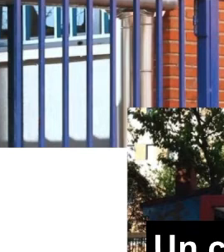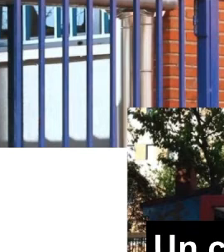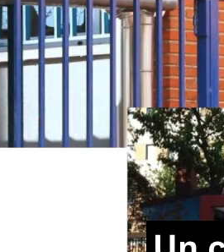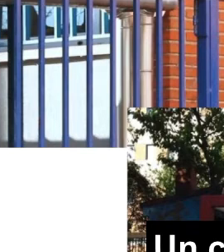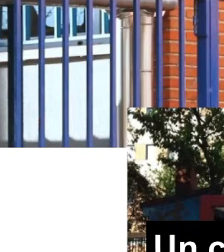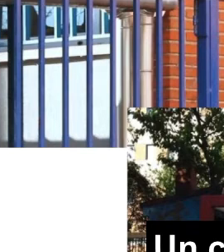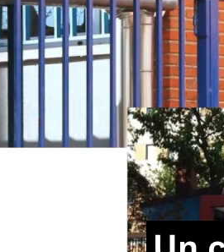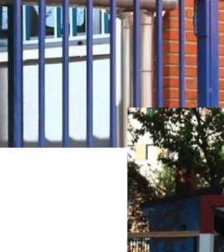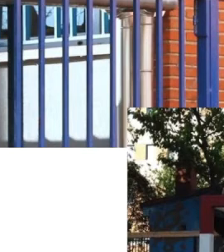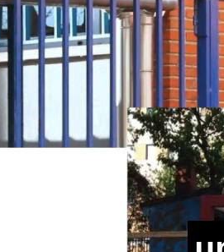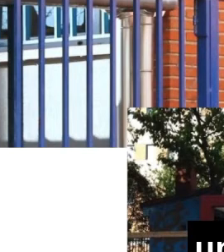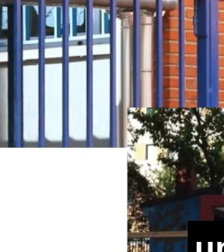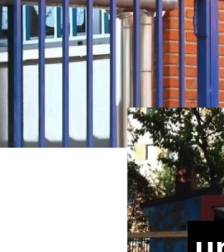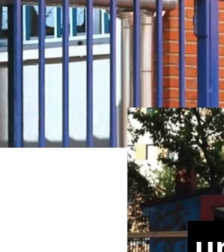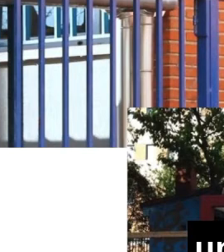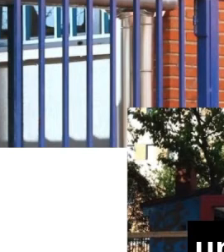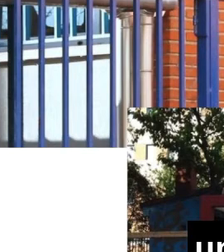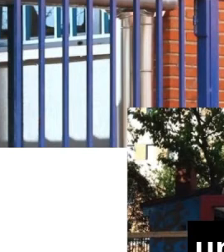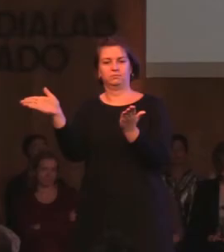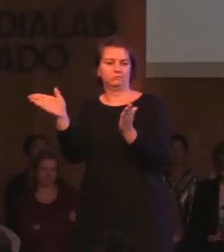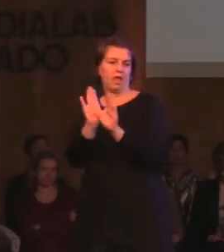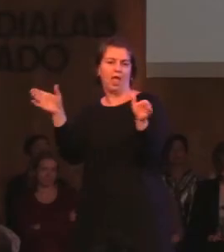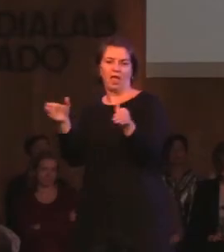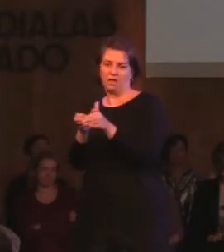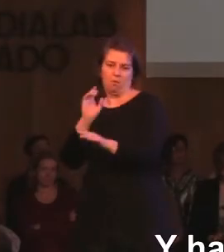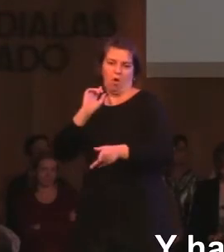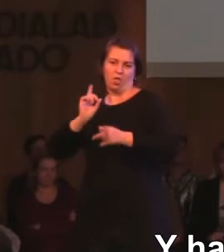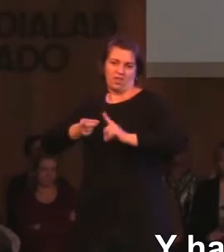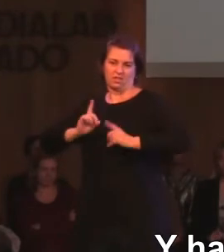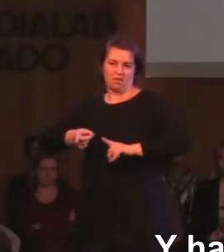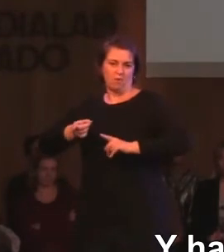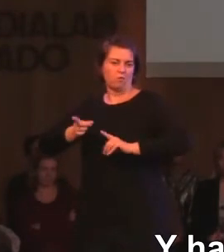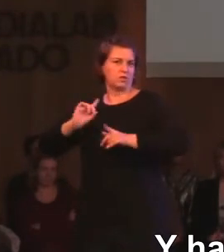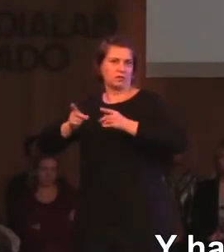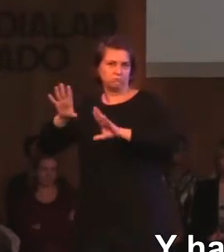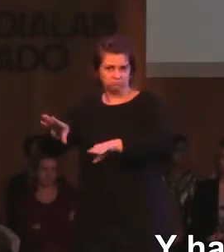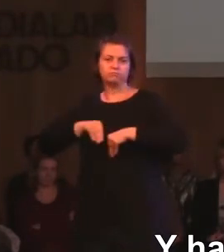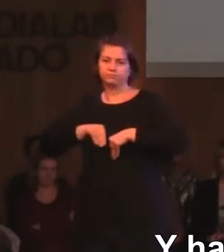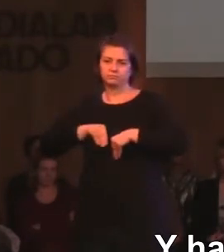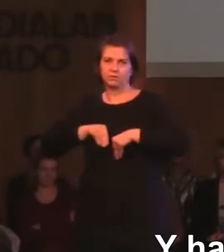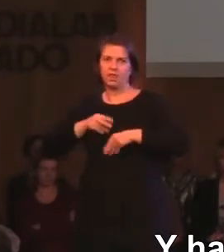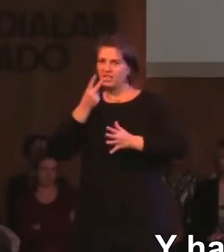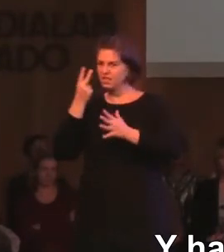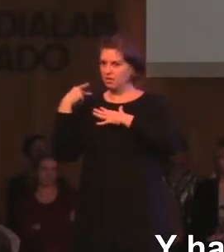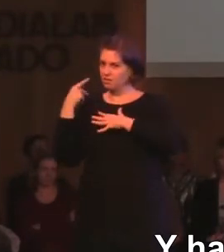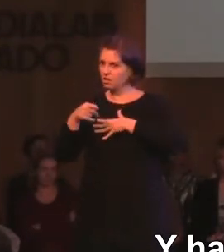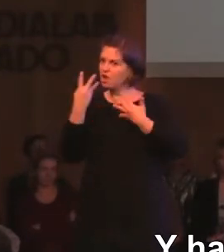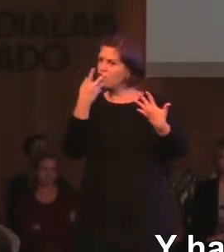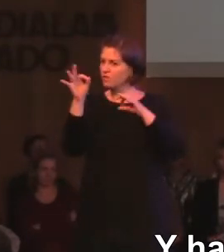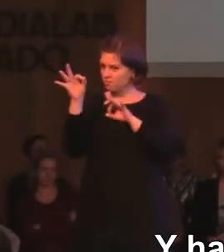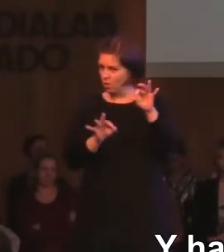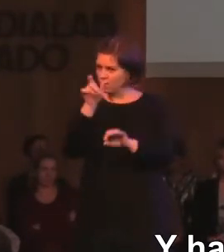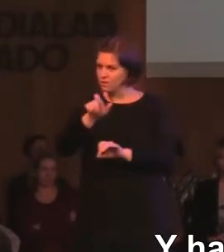un cambio de rumbo, un equipo directivo que asumió la dirección. Y hace siete años era un 90% de población